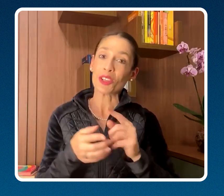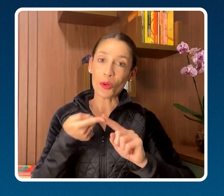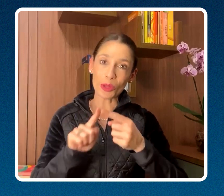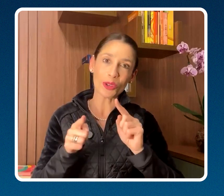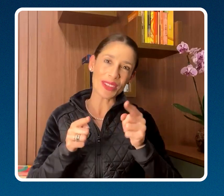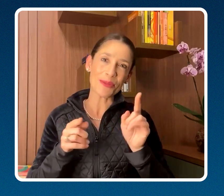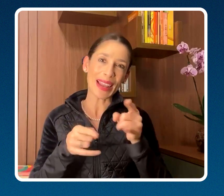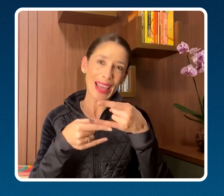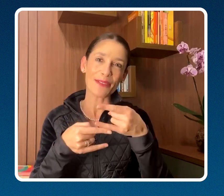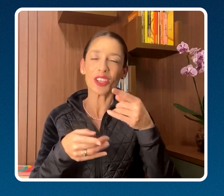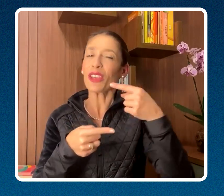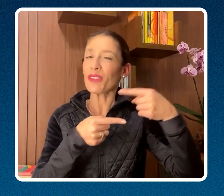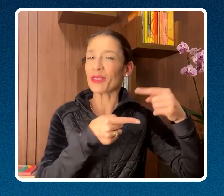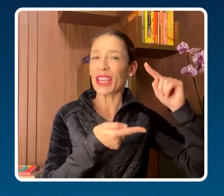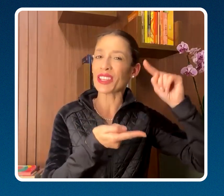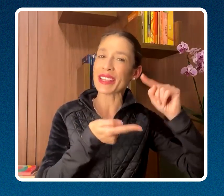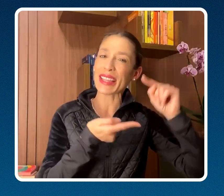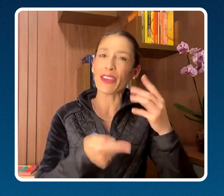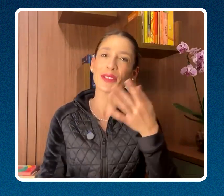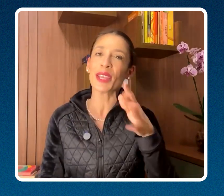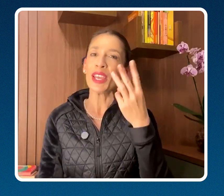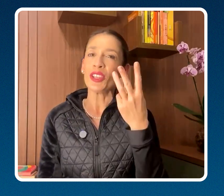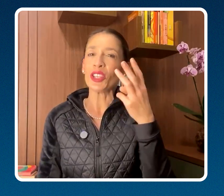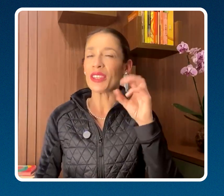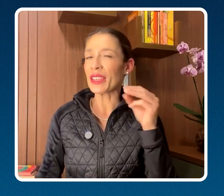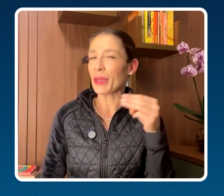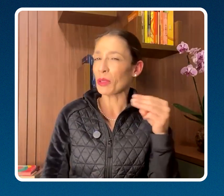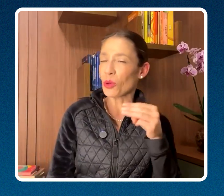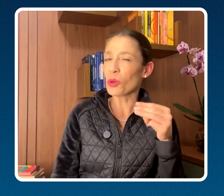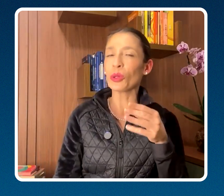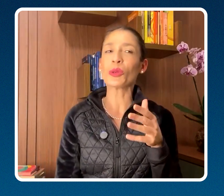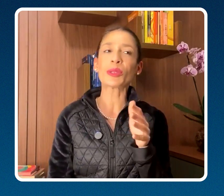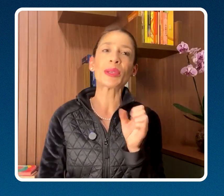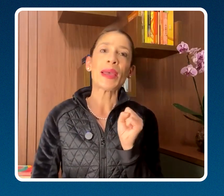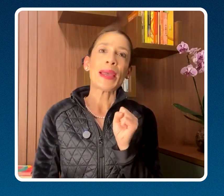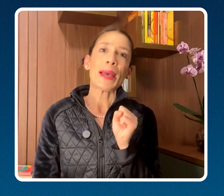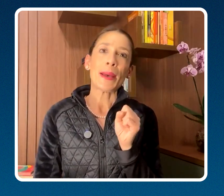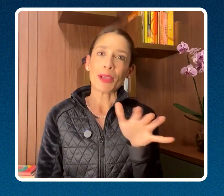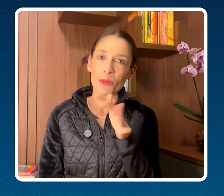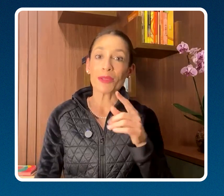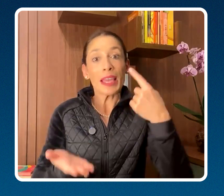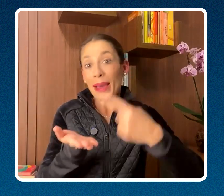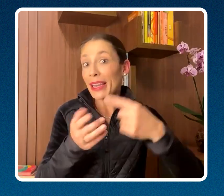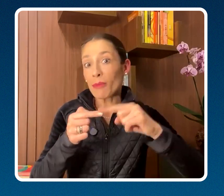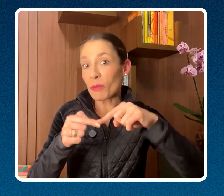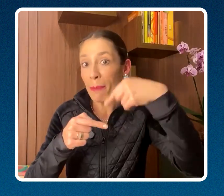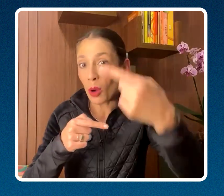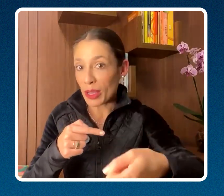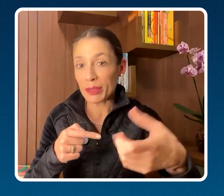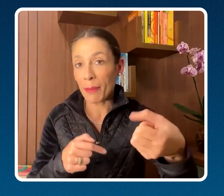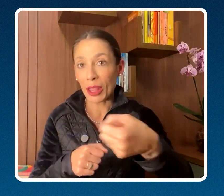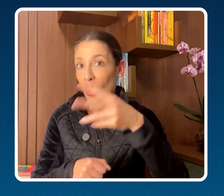a gente combinou de fazer uma live. A gente tem feito, né, já as lives de 30 minutos, mais ou menos. E aí marcamos